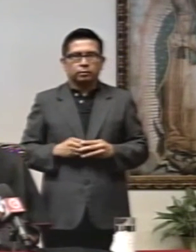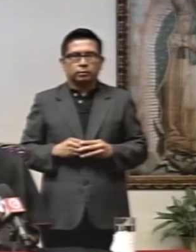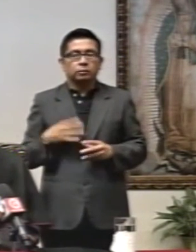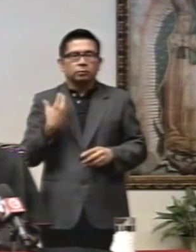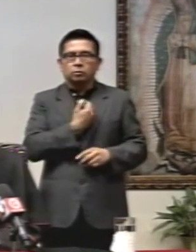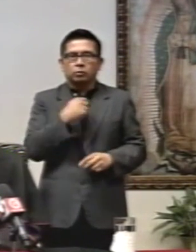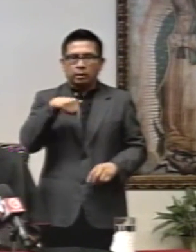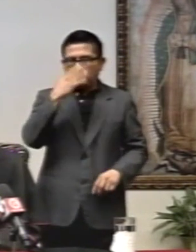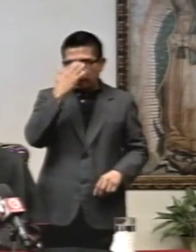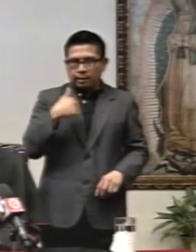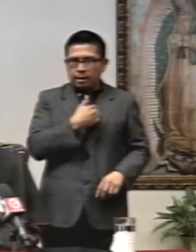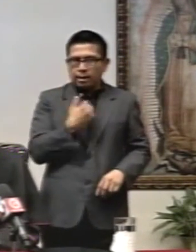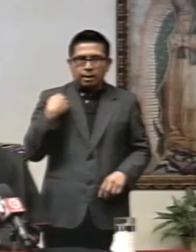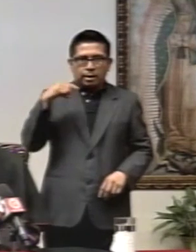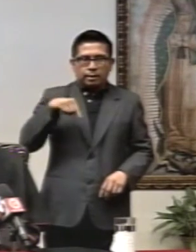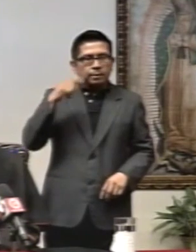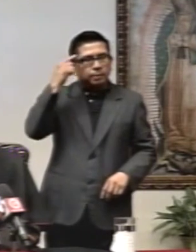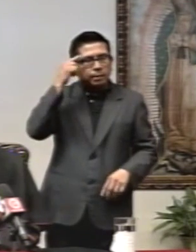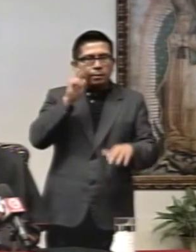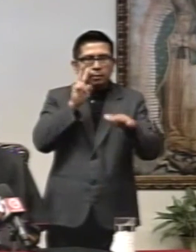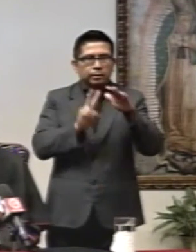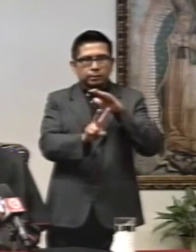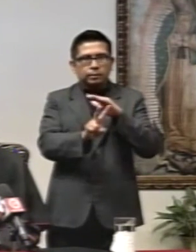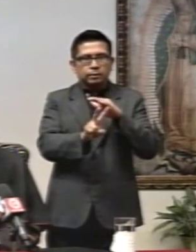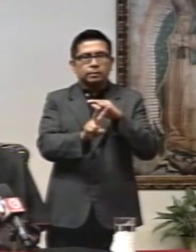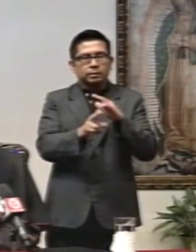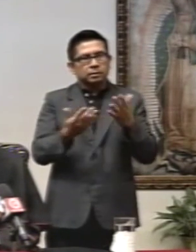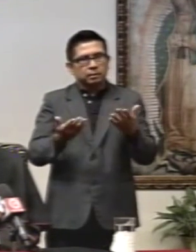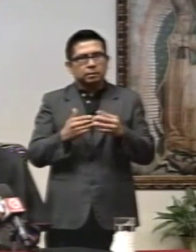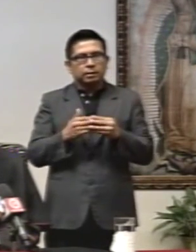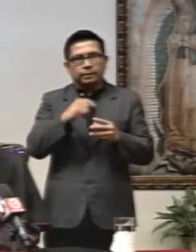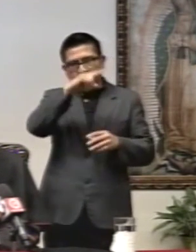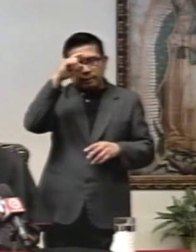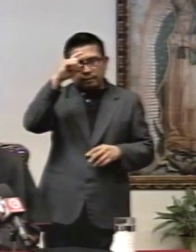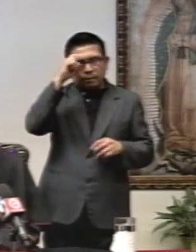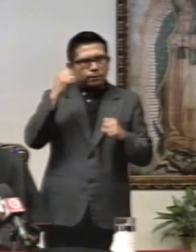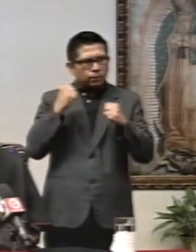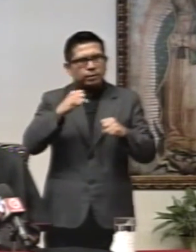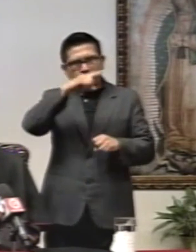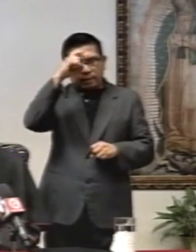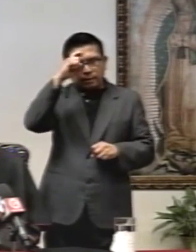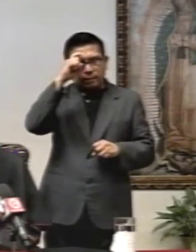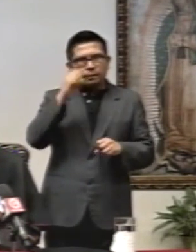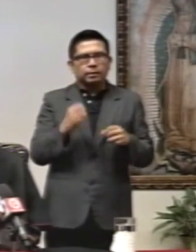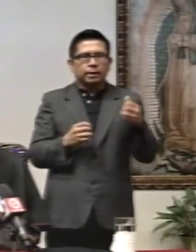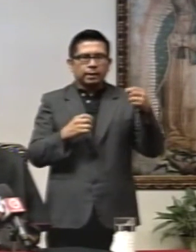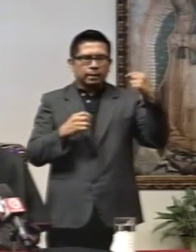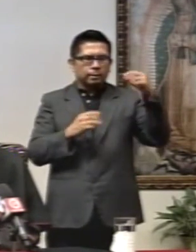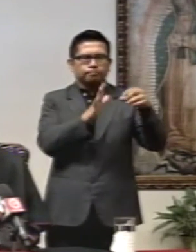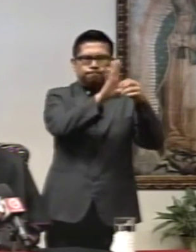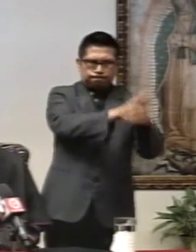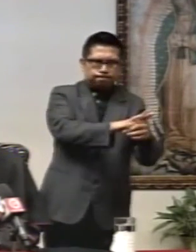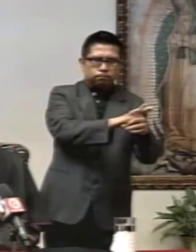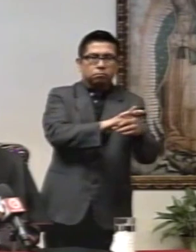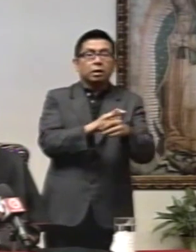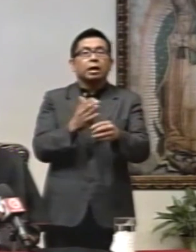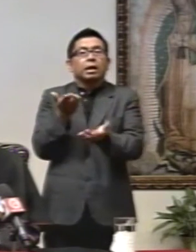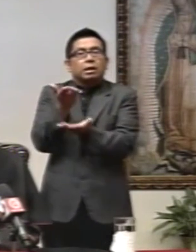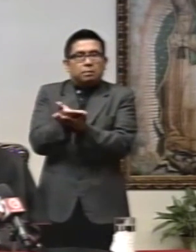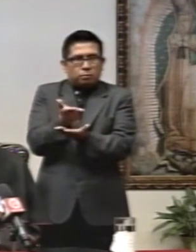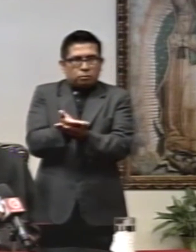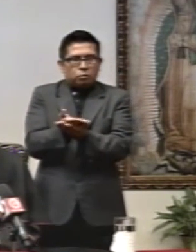Nosotros, como hemos dicho hace un momento, pensamos que se debe trabajar fuertemente en ese doble aspecto